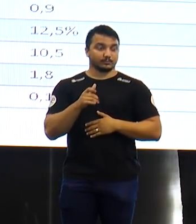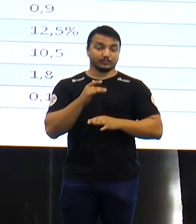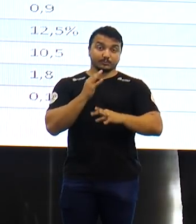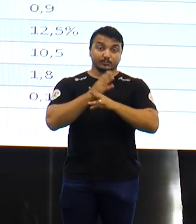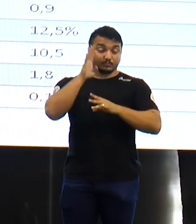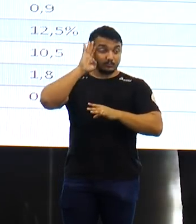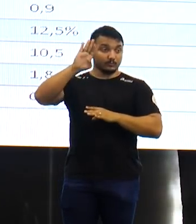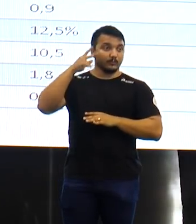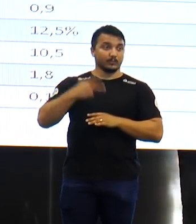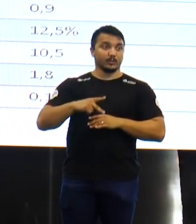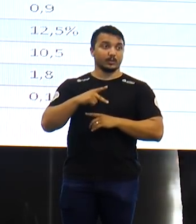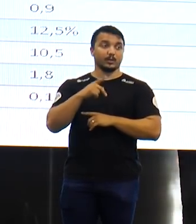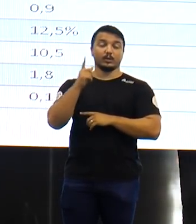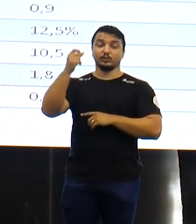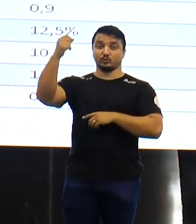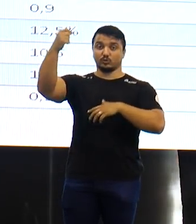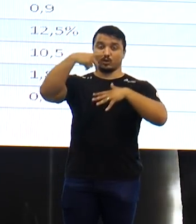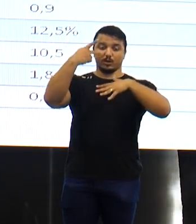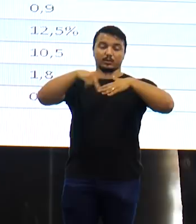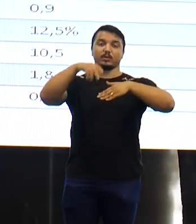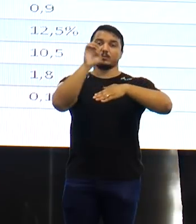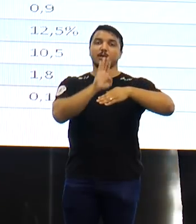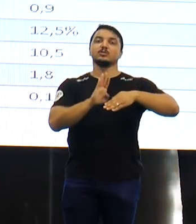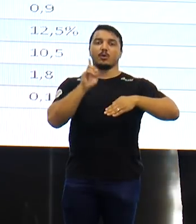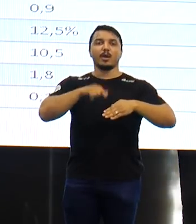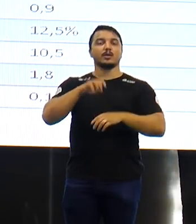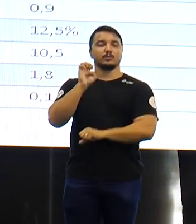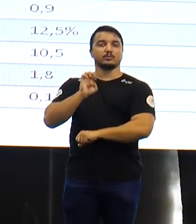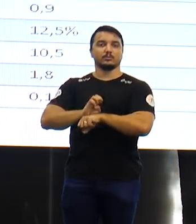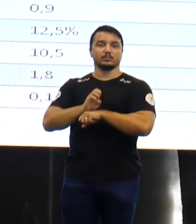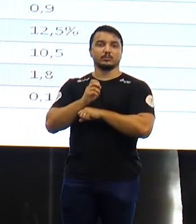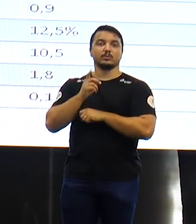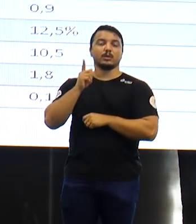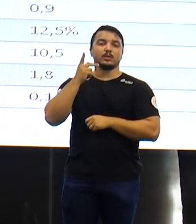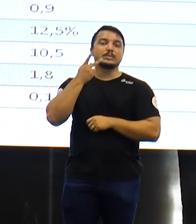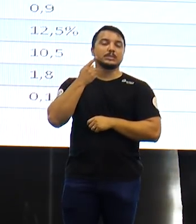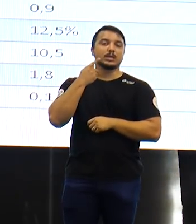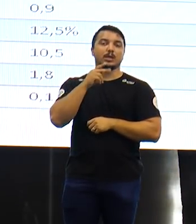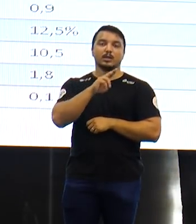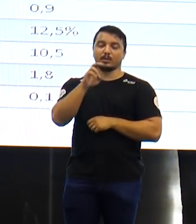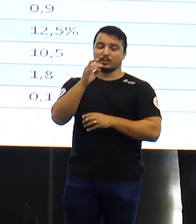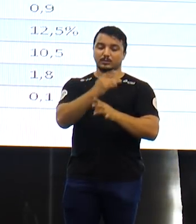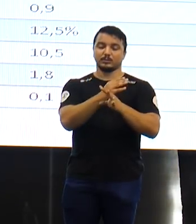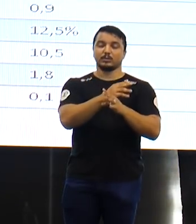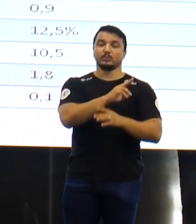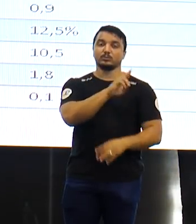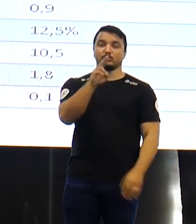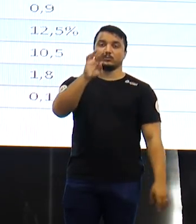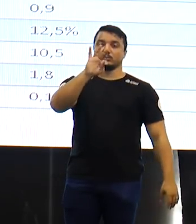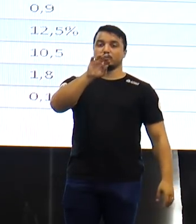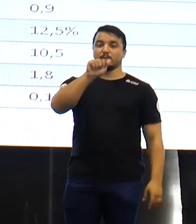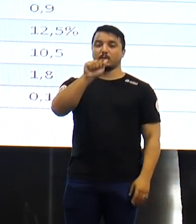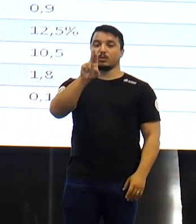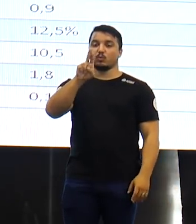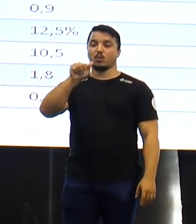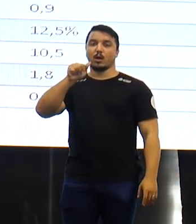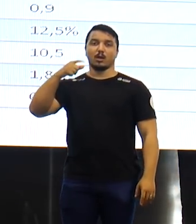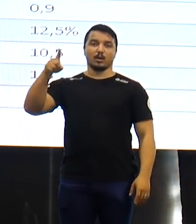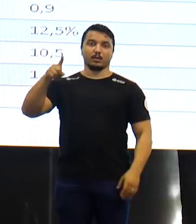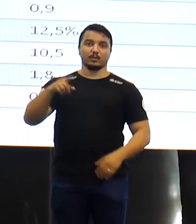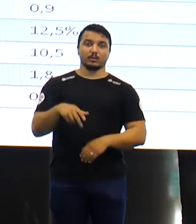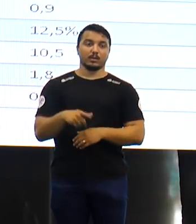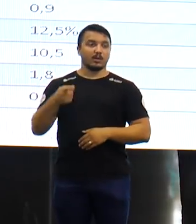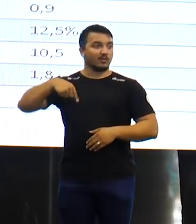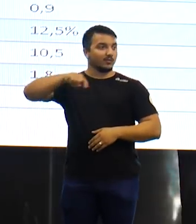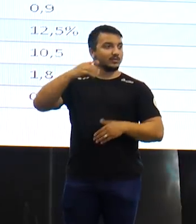central de energia solar do Brasil, que está em Tauá, a MPX. E com